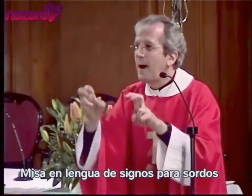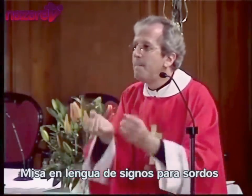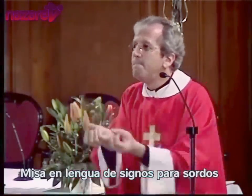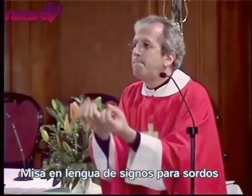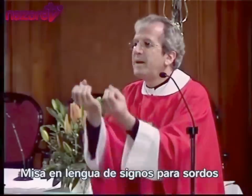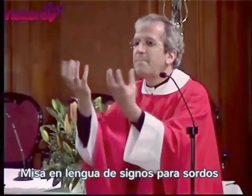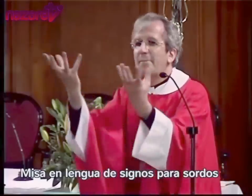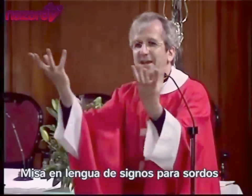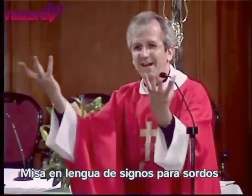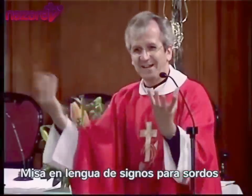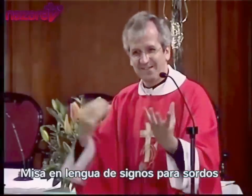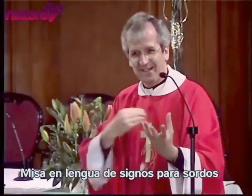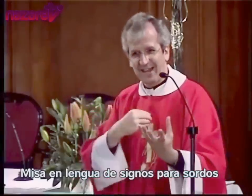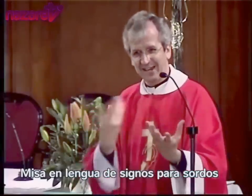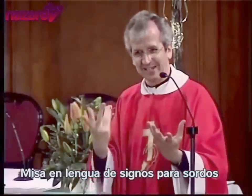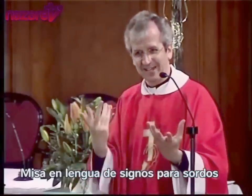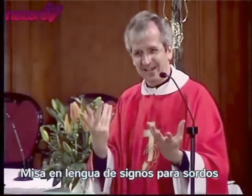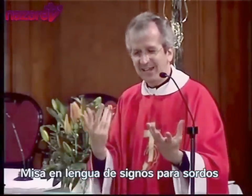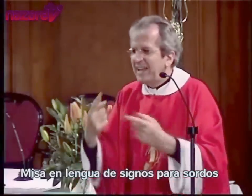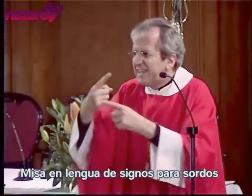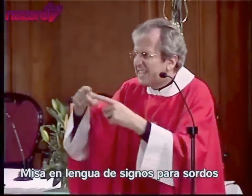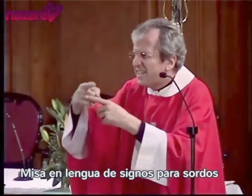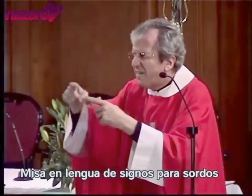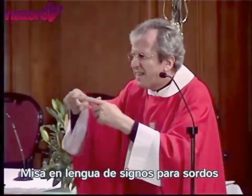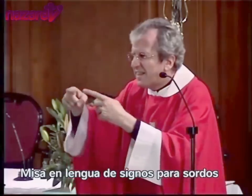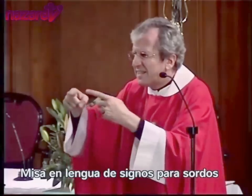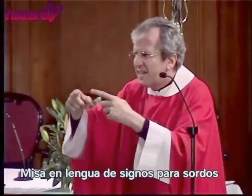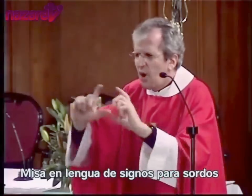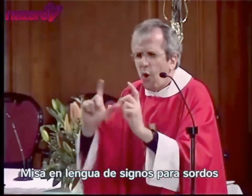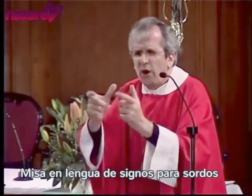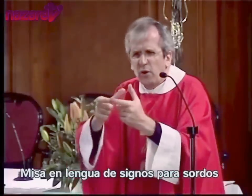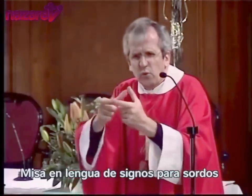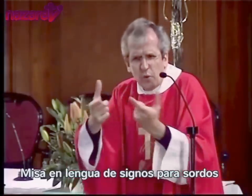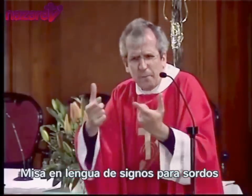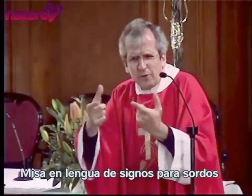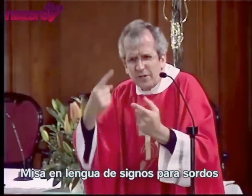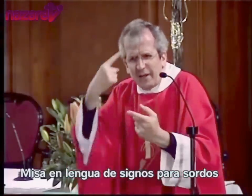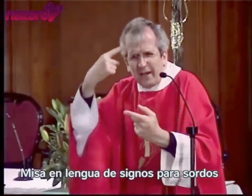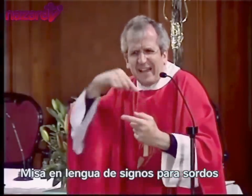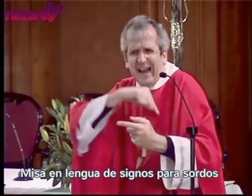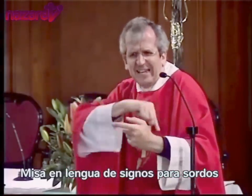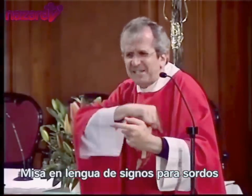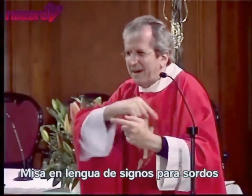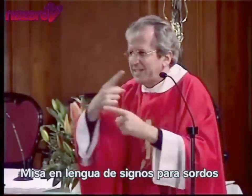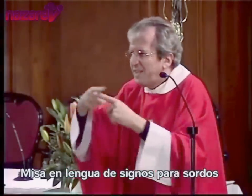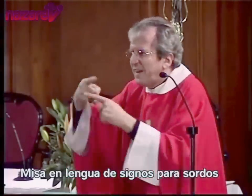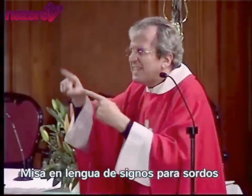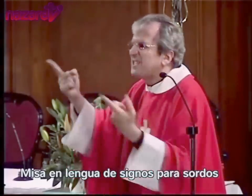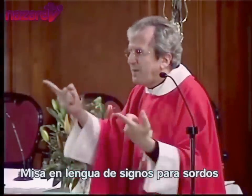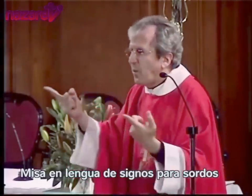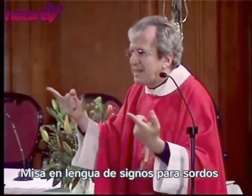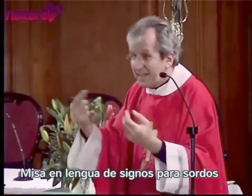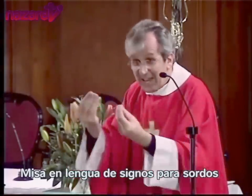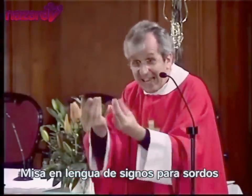nueva primavera de la Iglesia, ¿eh? Estas diferentes grupos, carismas,